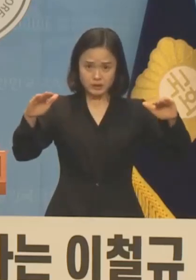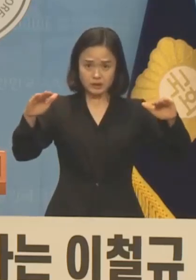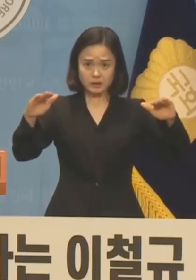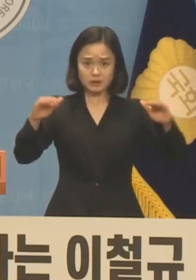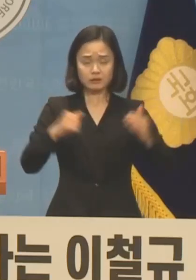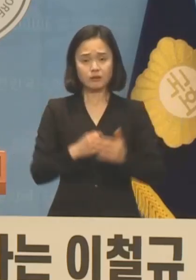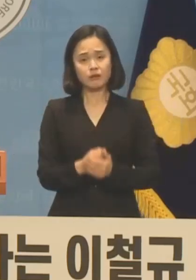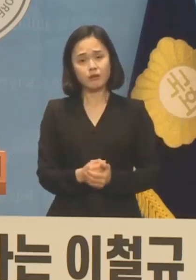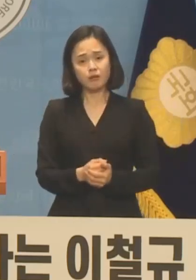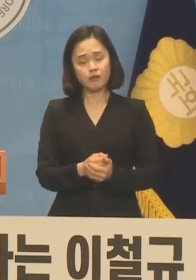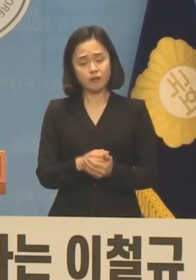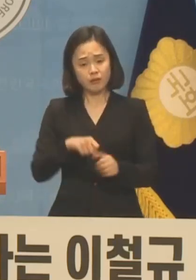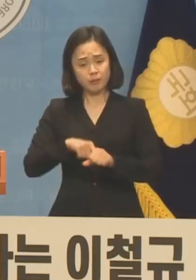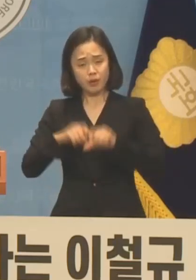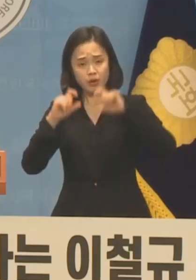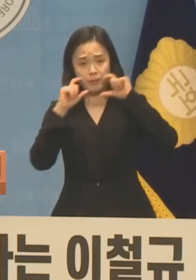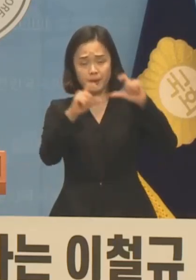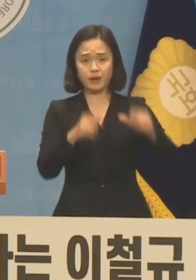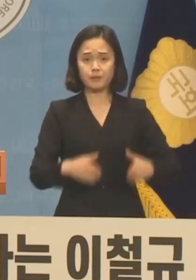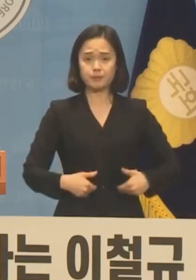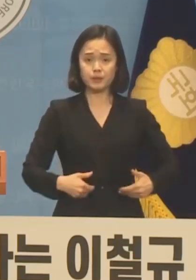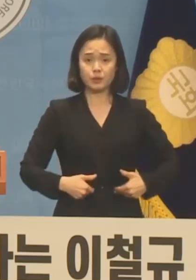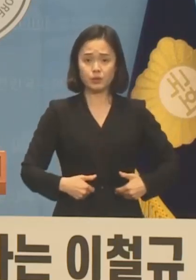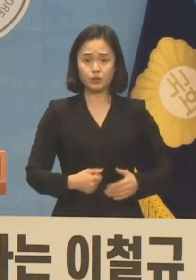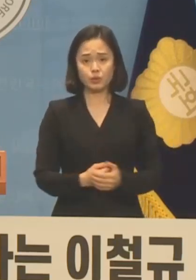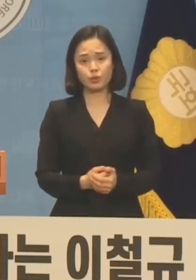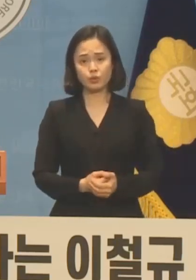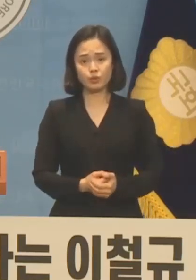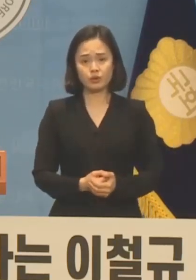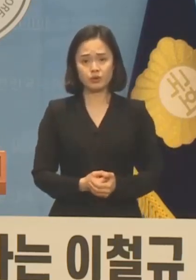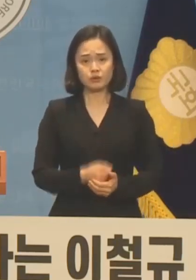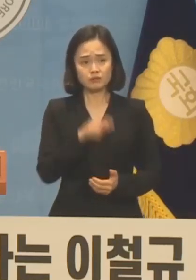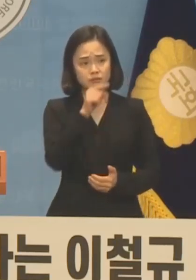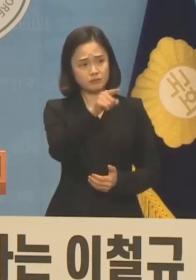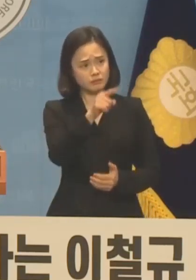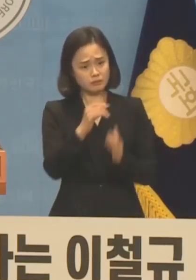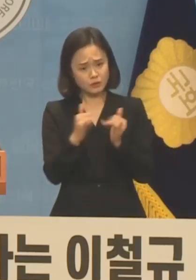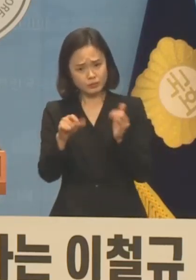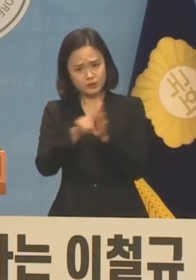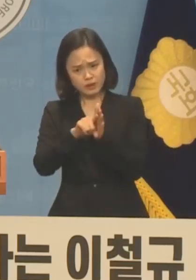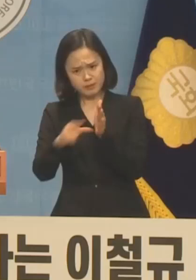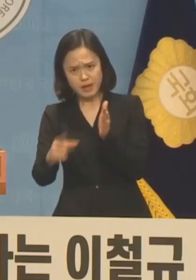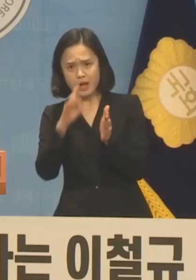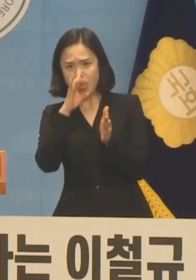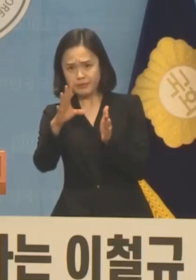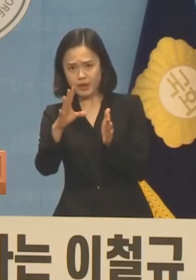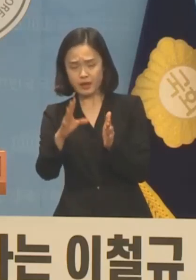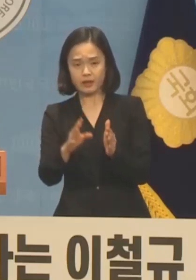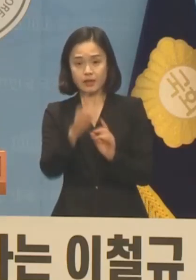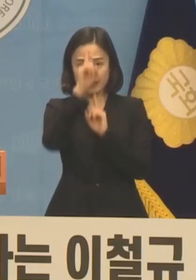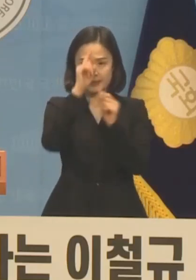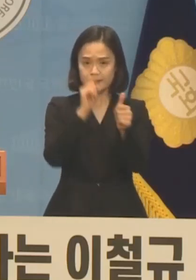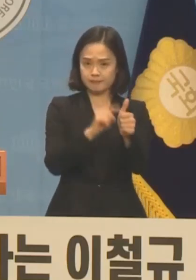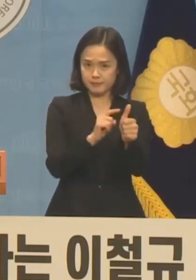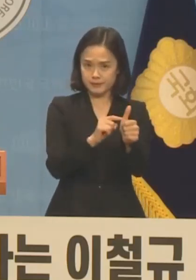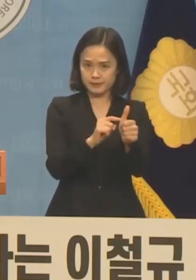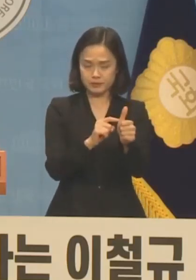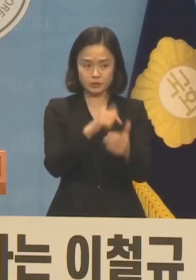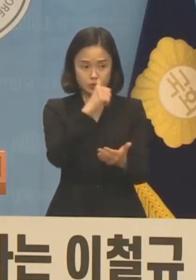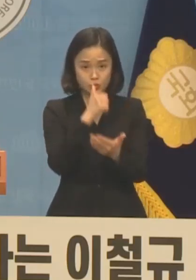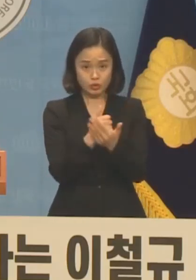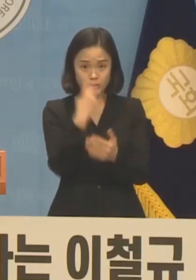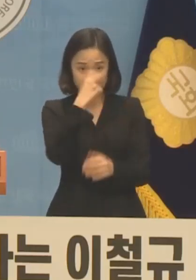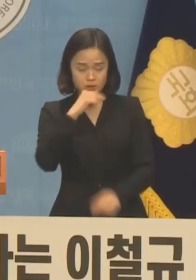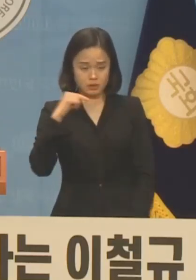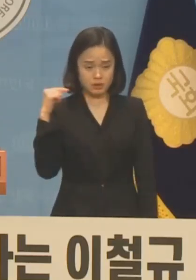달리 적용되어 형사사법 시스템에 대한 국민의 신뢰를 더욱 붕괴시킨 일이 없도록 피고발인의 혐의에 대해 철저히 수사하고